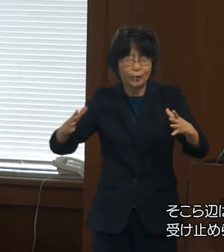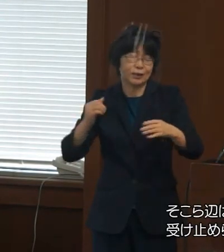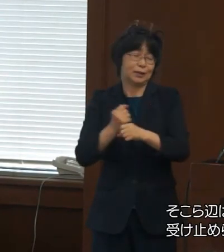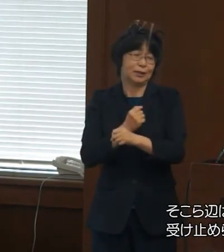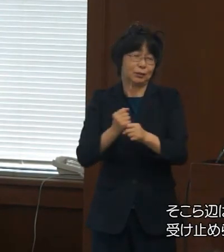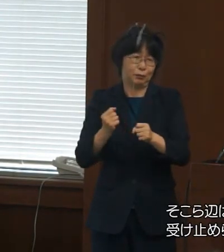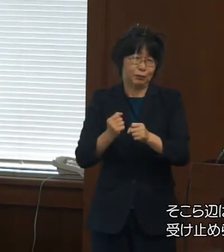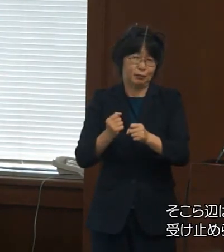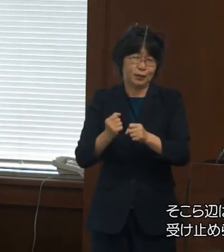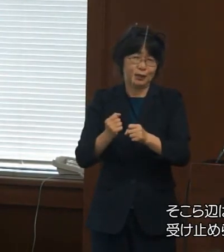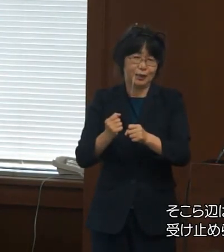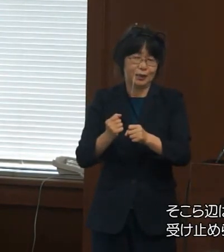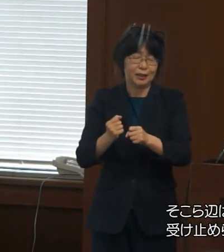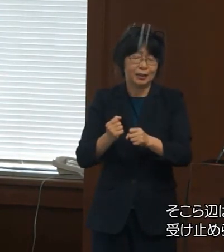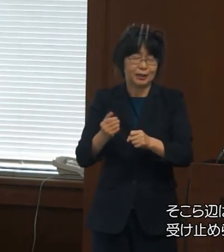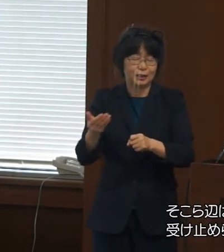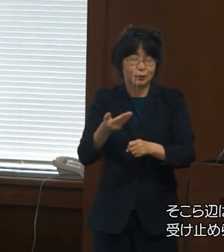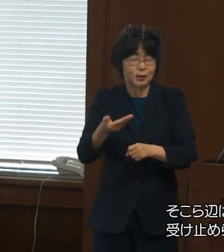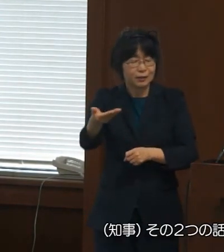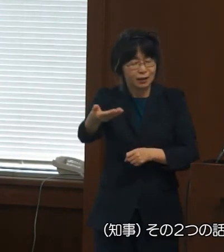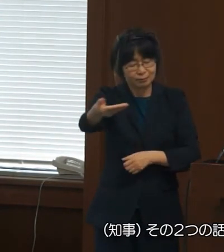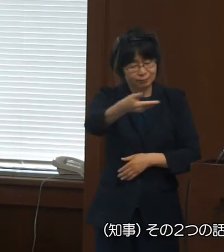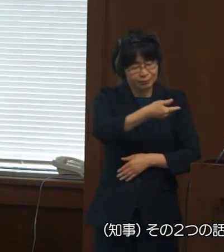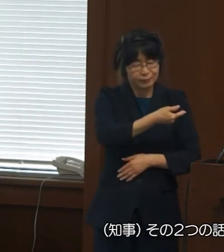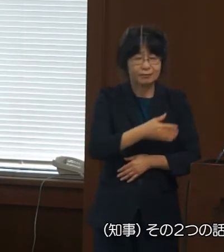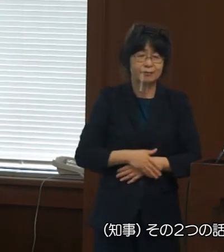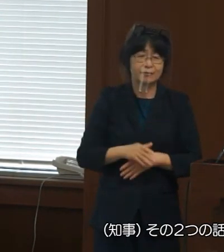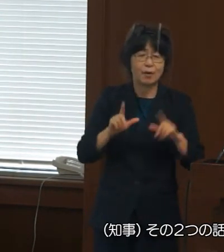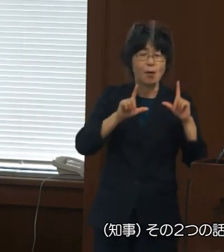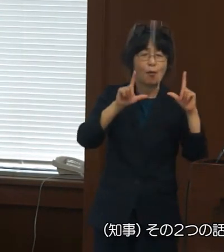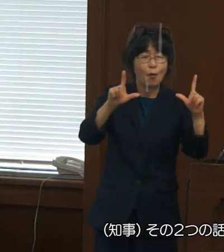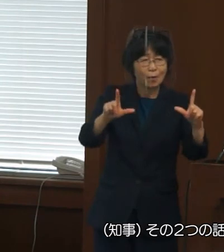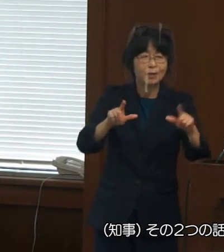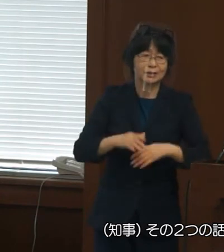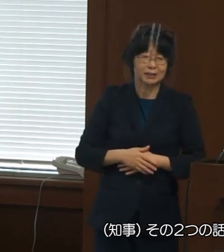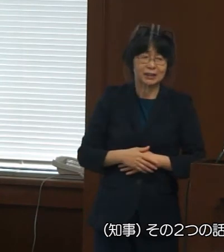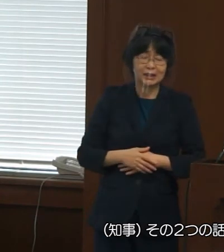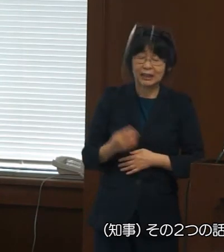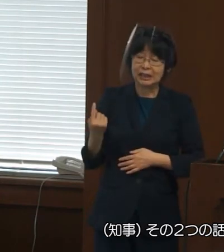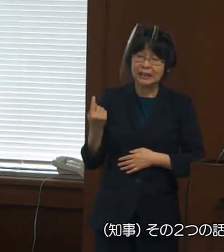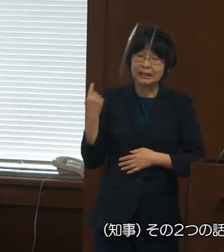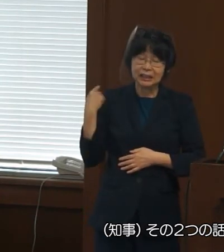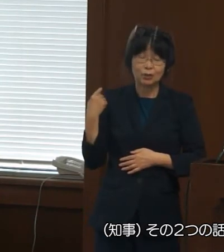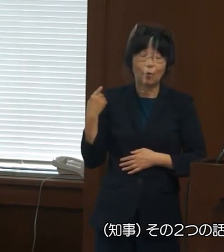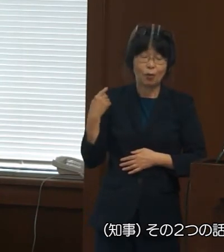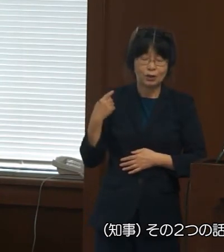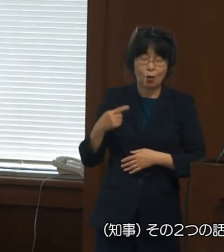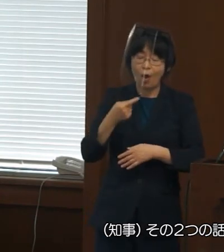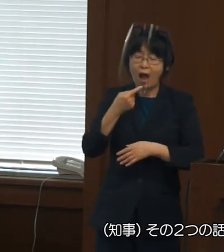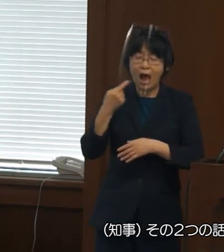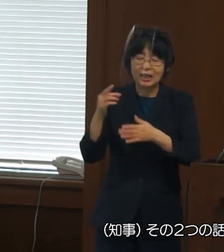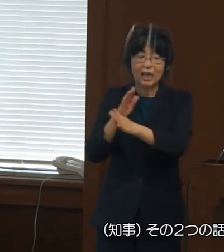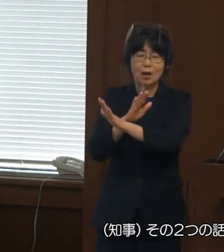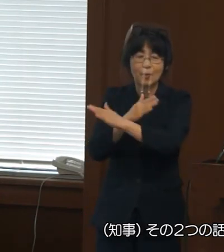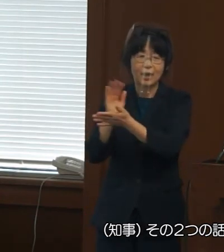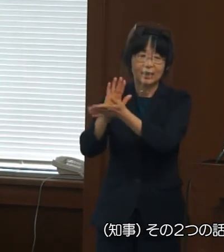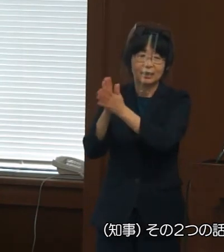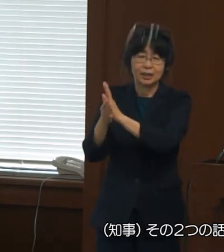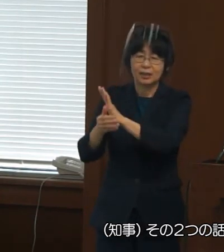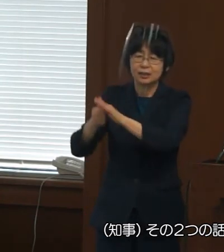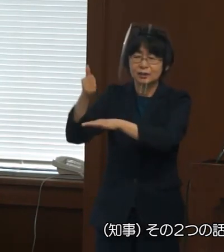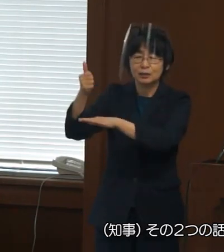辺どのように受け止められましたか。 その2つの話は非常に大きな話です